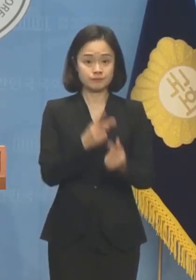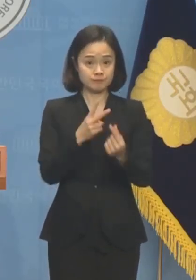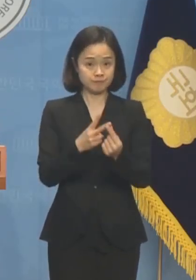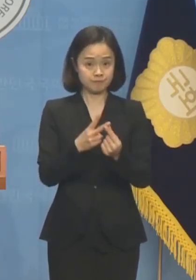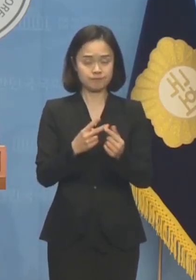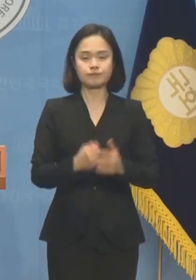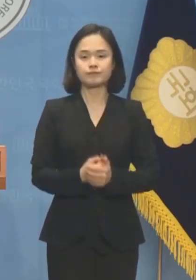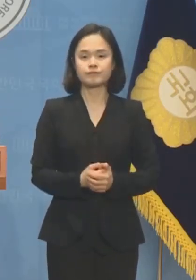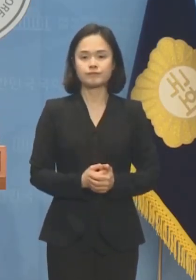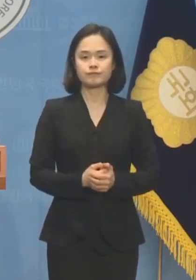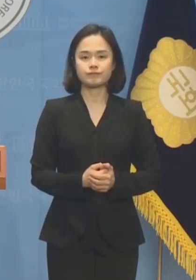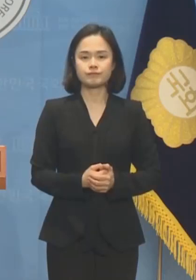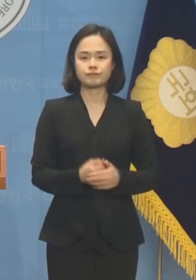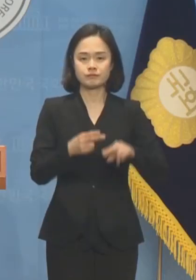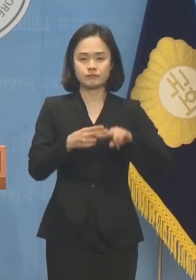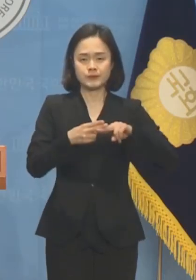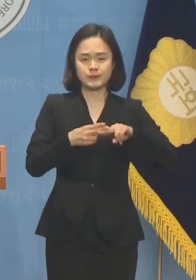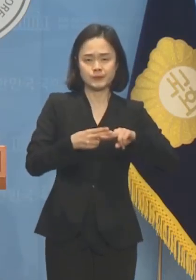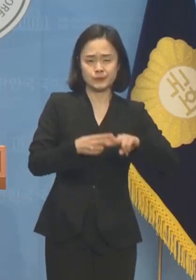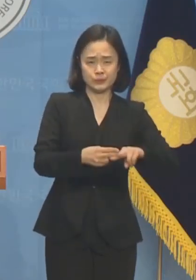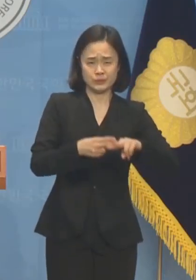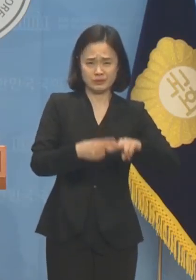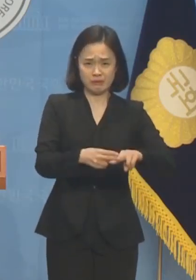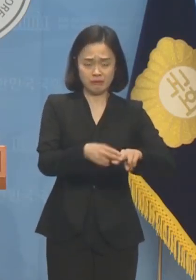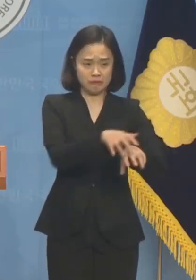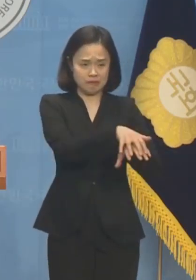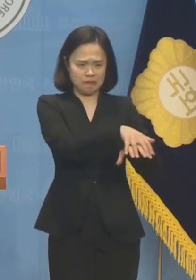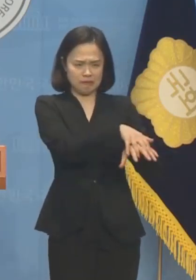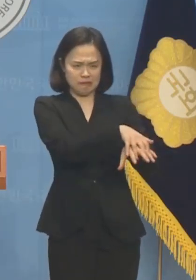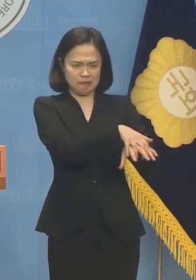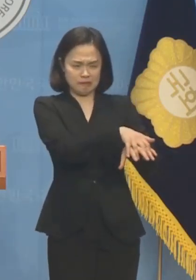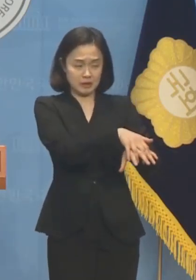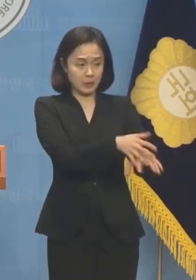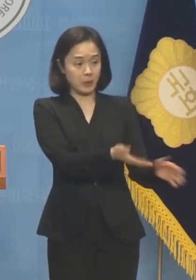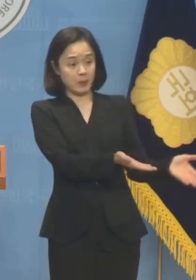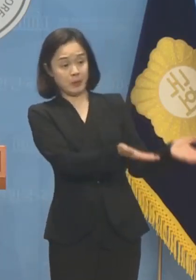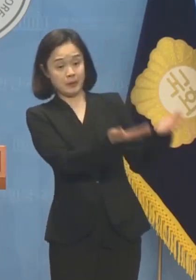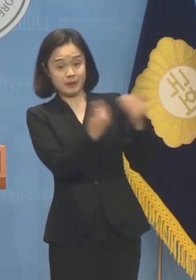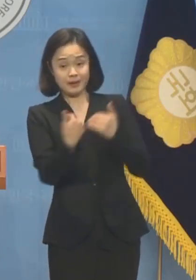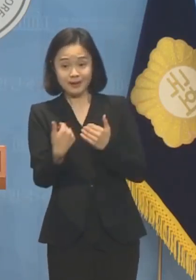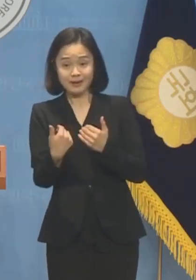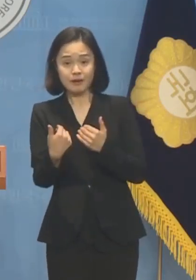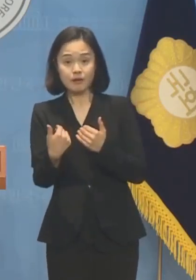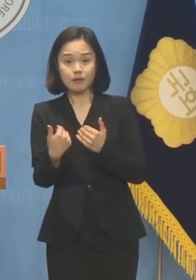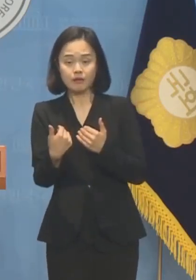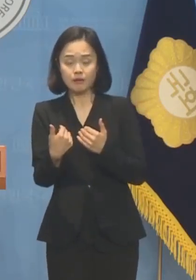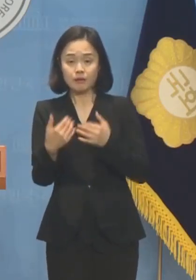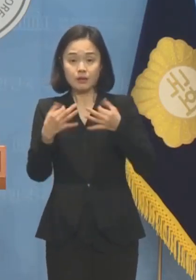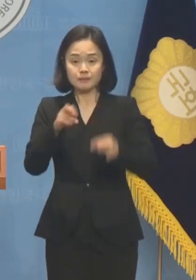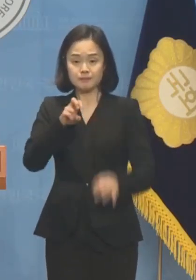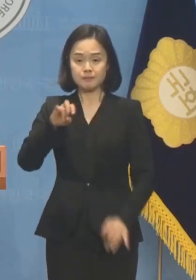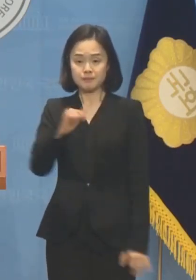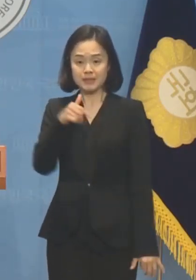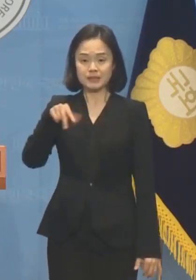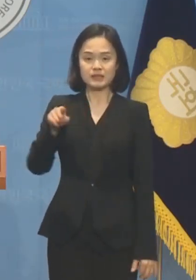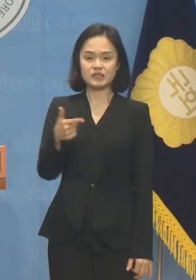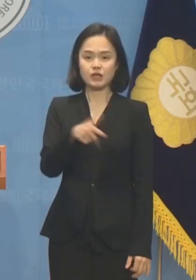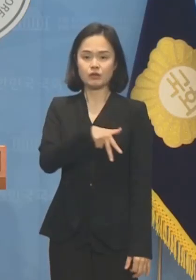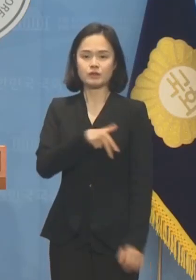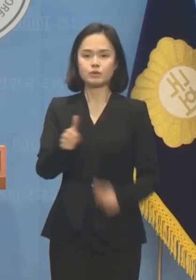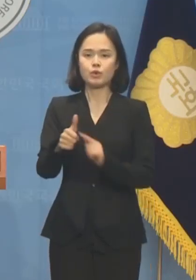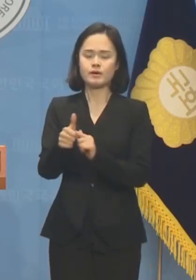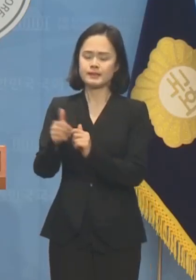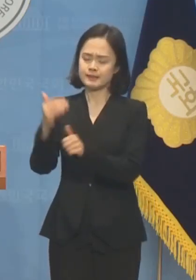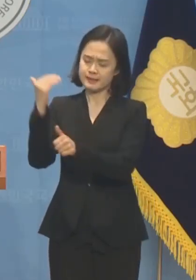독재 망령을 끌어들인 김민전 의원을 제명해야 합니다. 김민전 의원이 독재 정권의